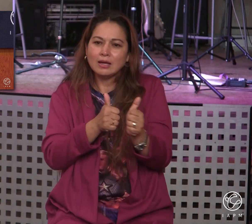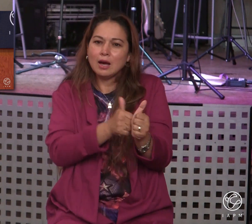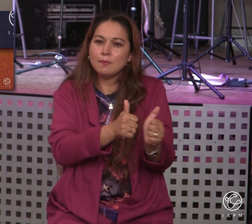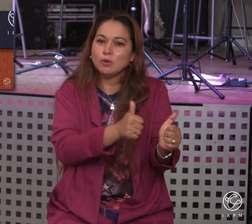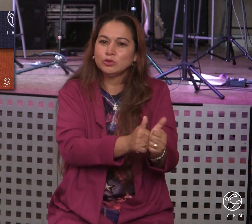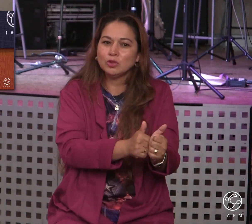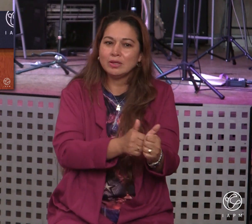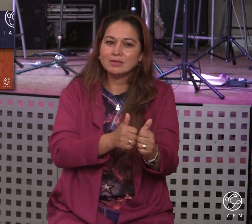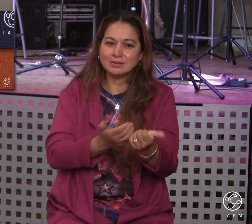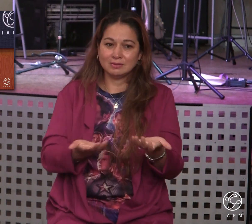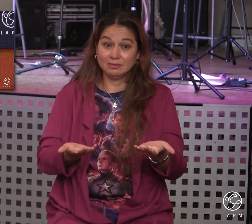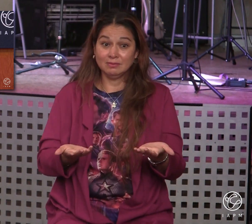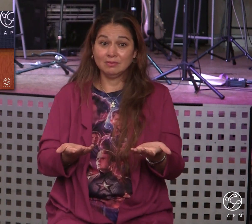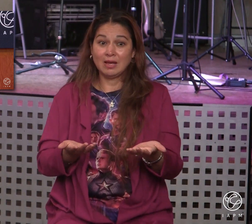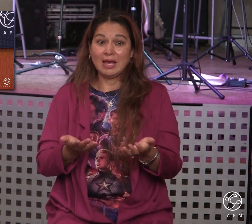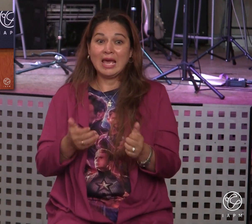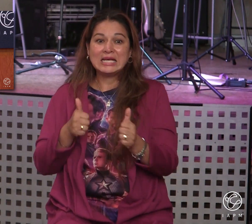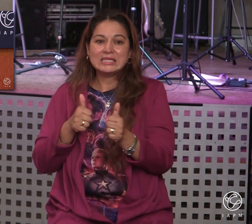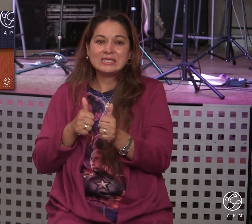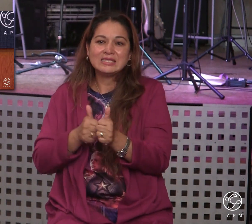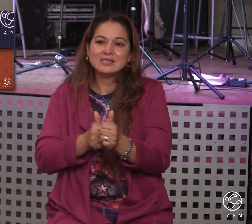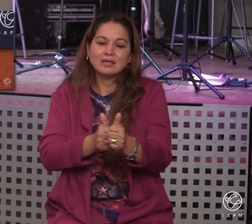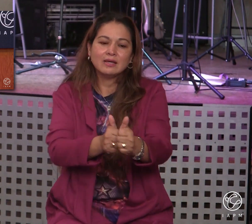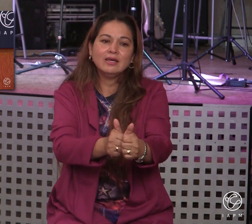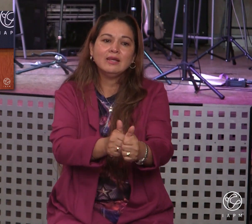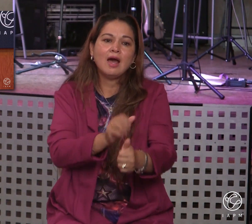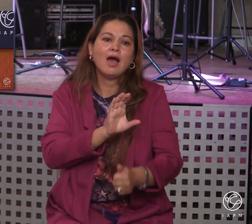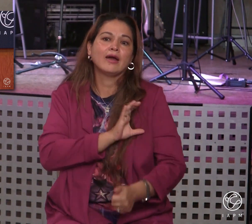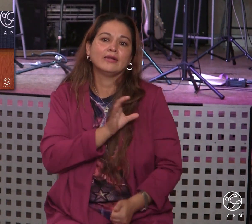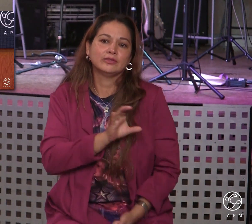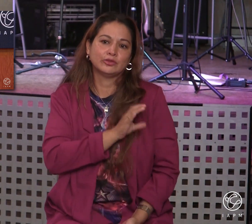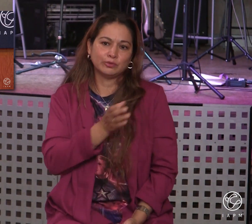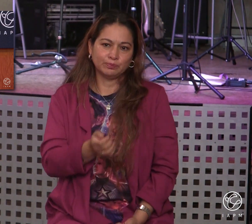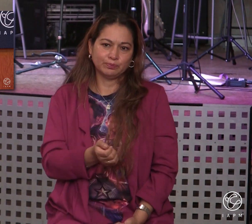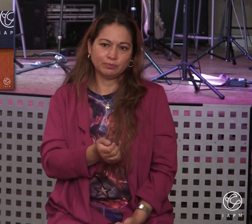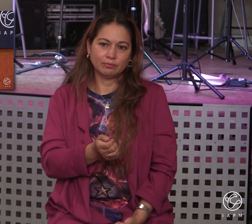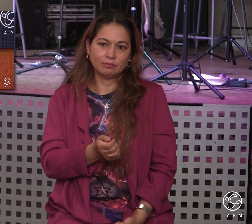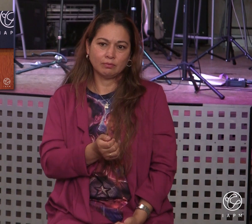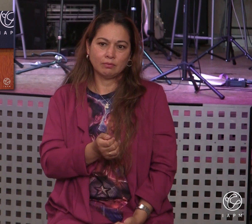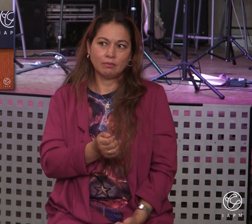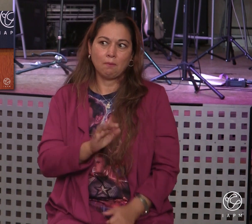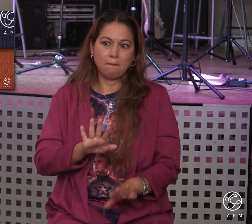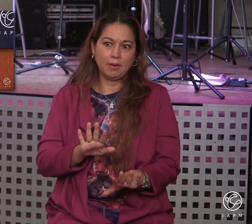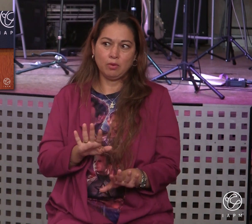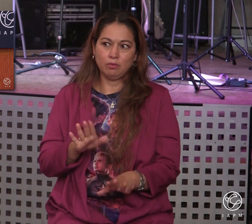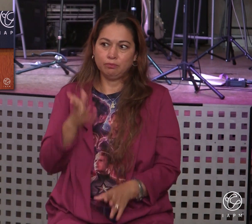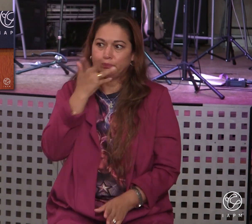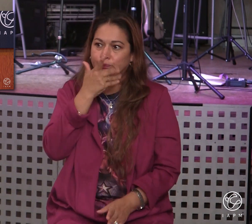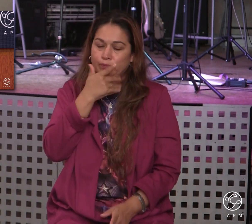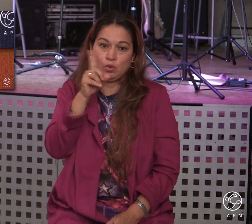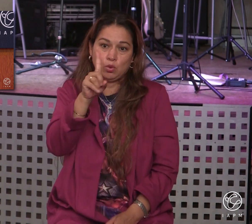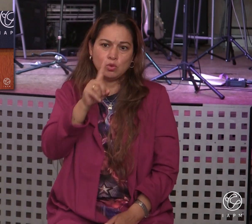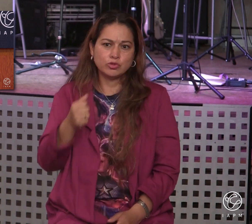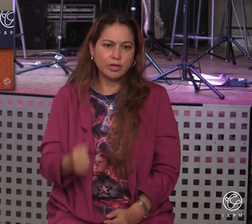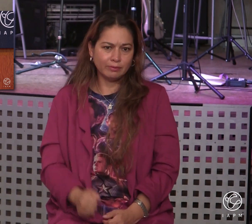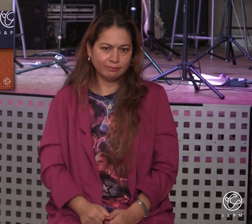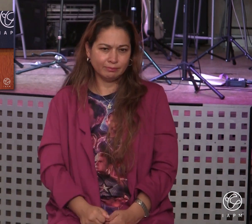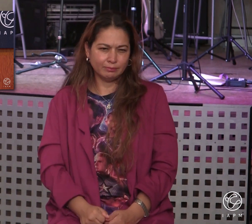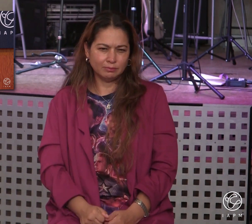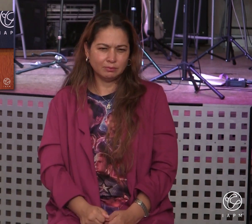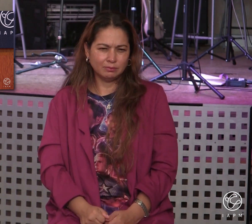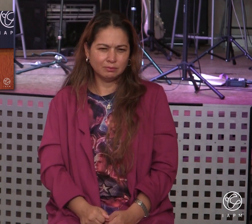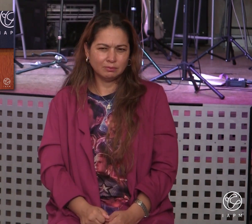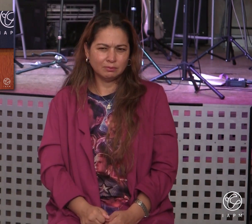Recuerda que el Señor Jesucristo dijo, me voy, pero no os dejaré huérfanos, vendré